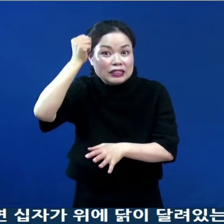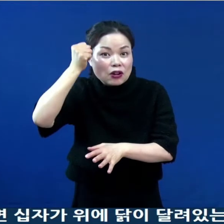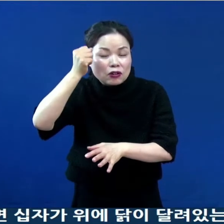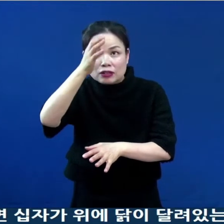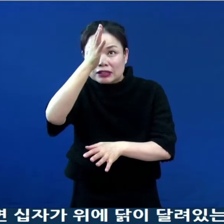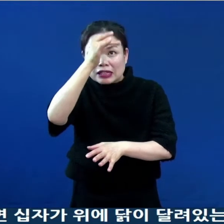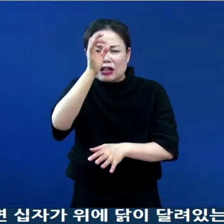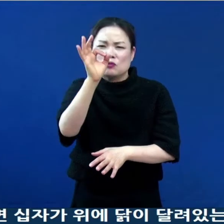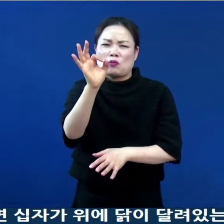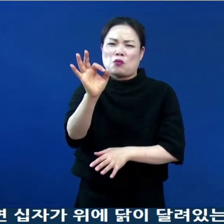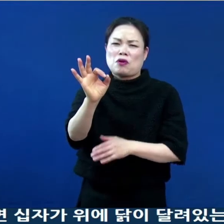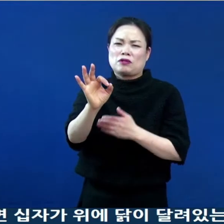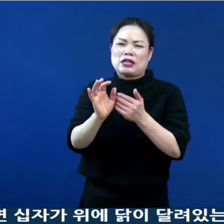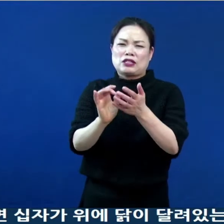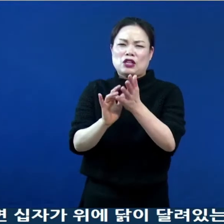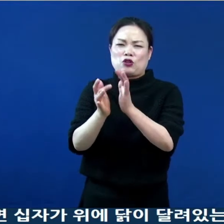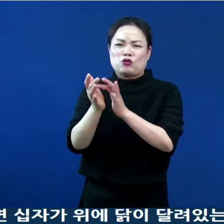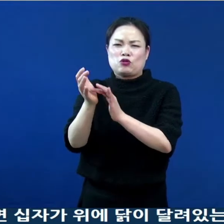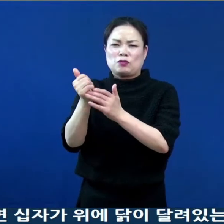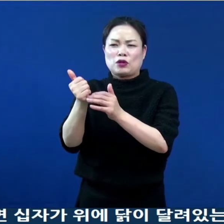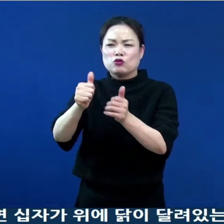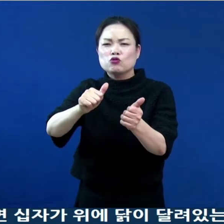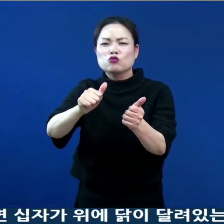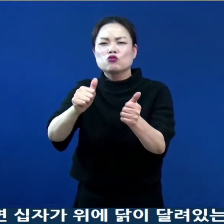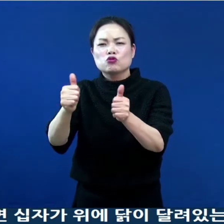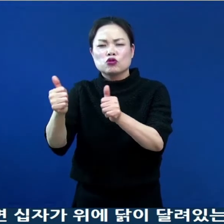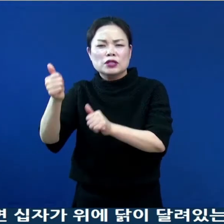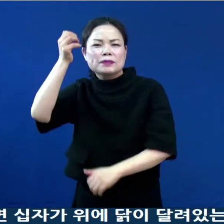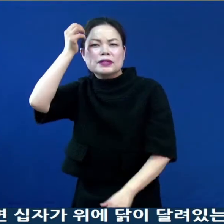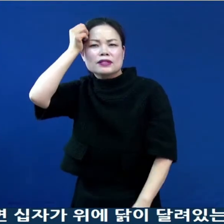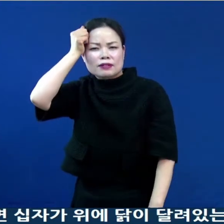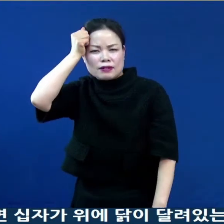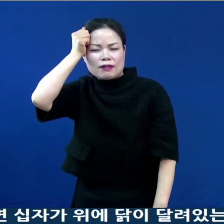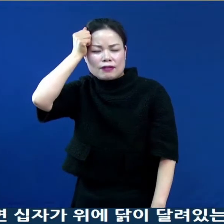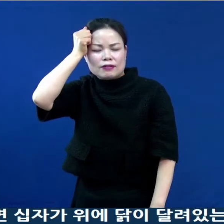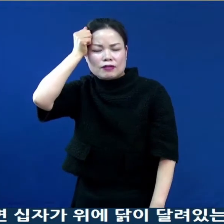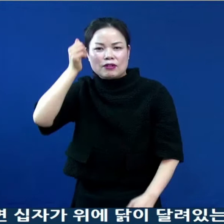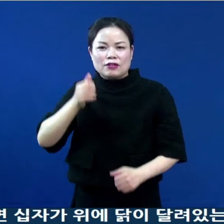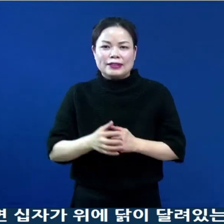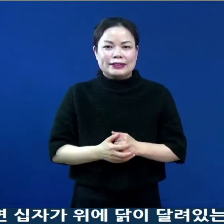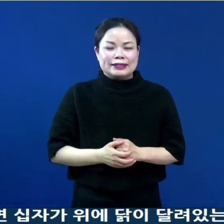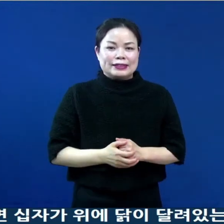닭을 보면서 예수님의 죽으심을 기억하는 장치예요.